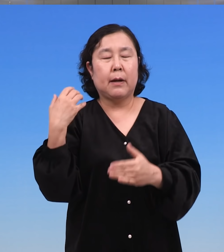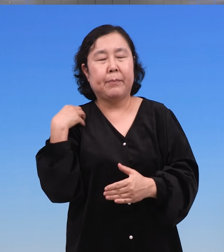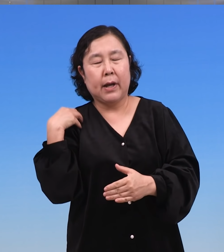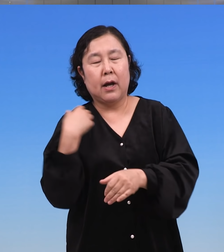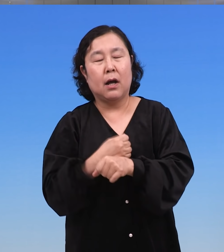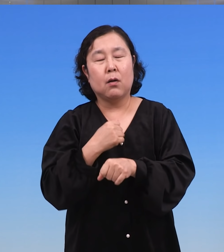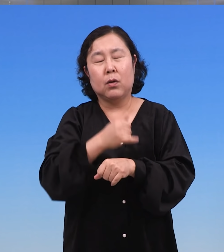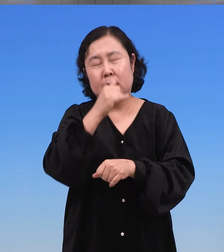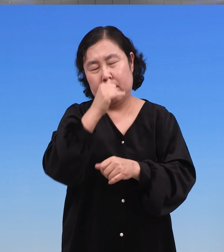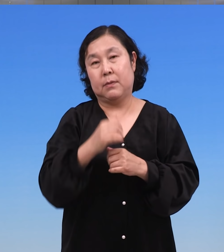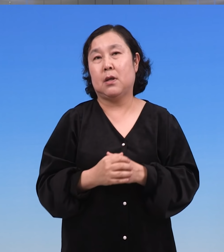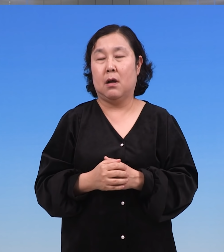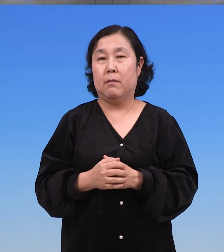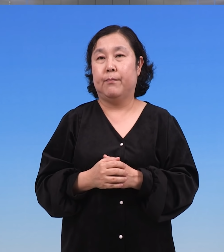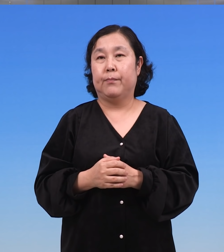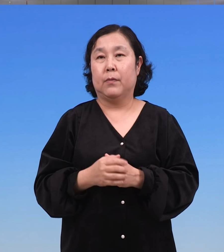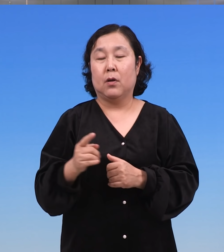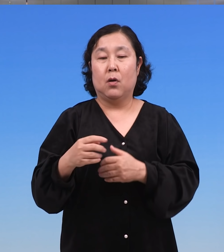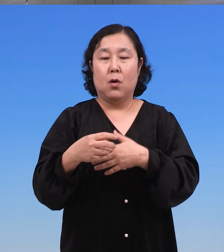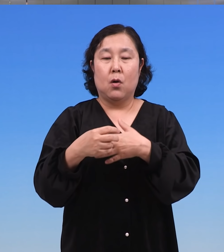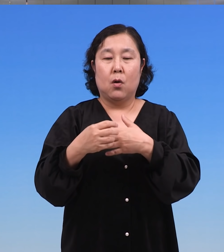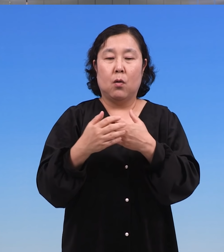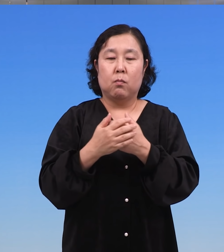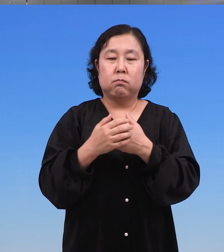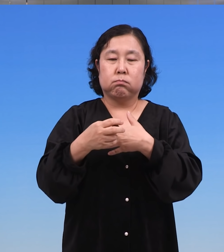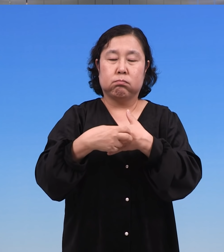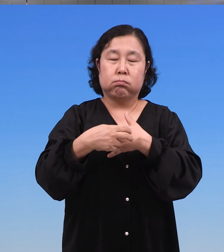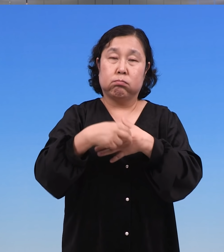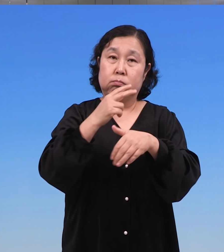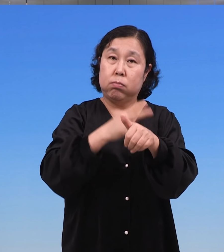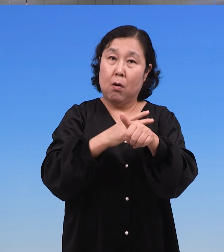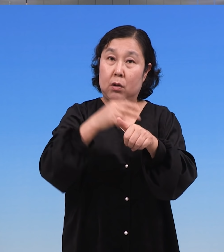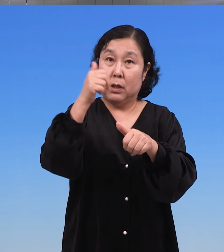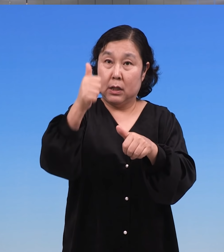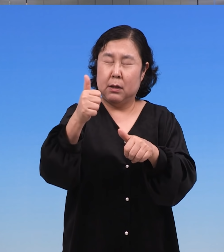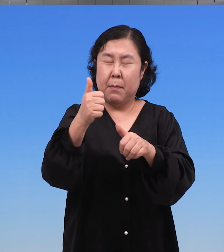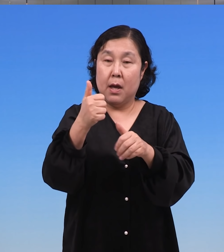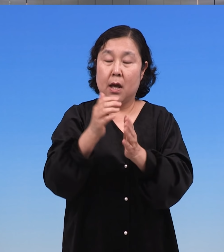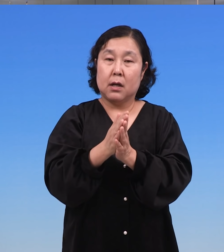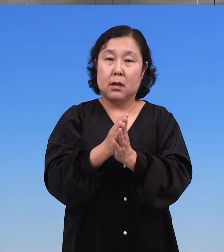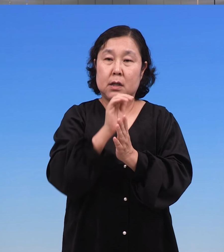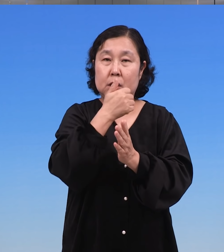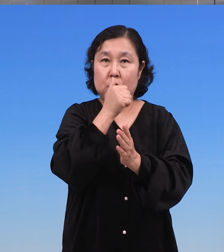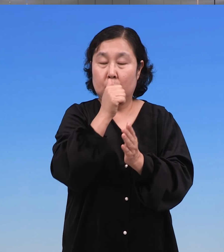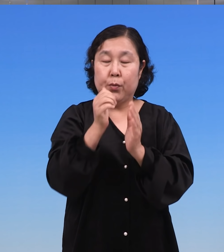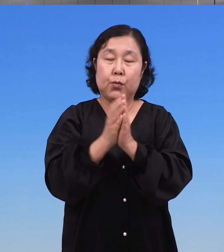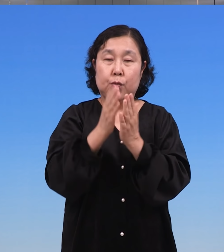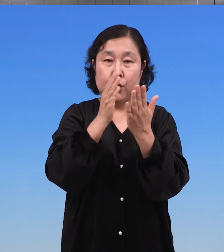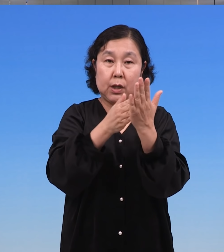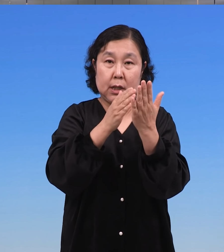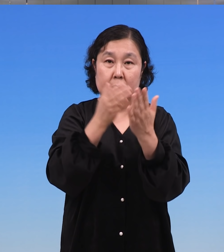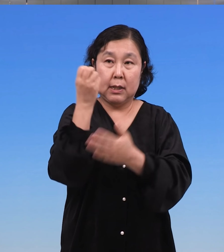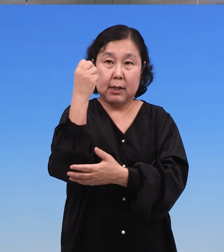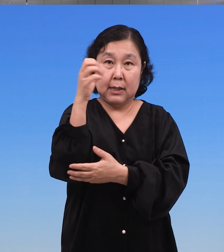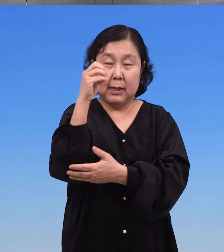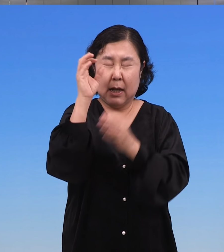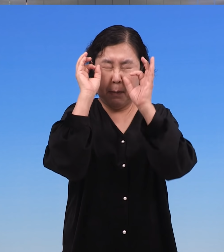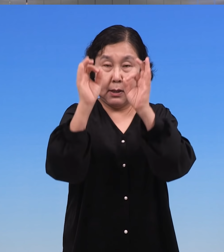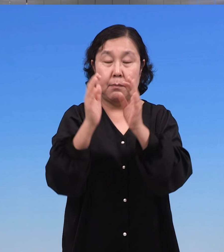거 아닙니까? 그 병원 원장님의 인터뷰 기사를 제가 읽었는데요, 이런 질문은